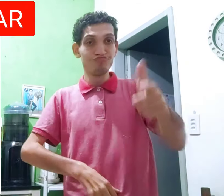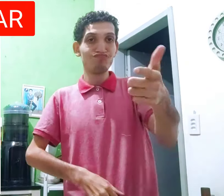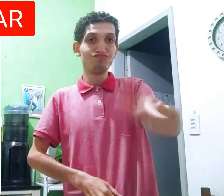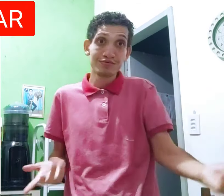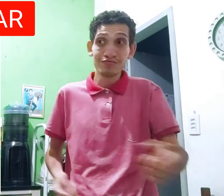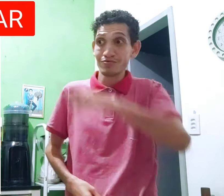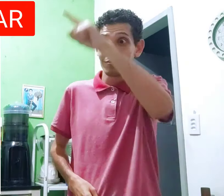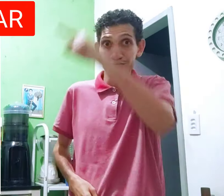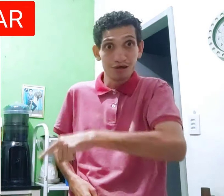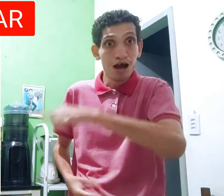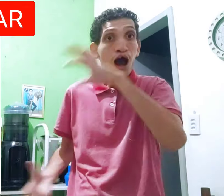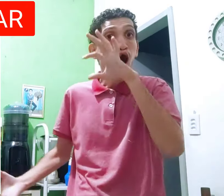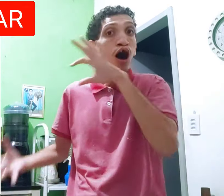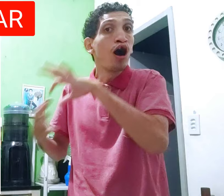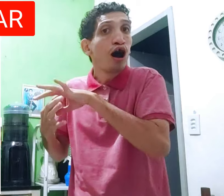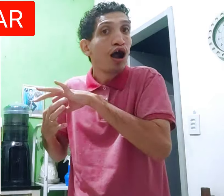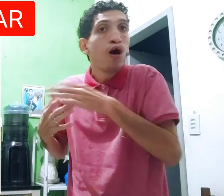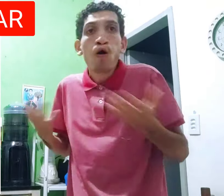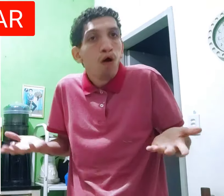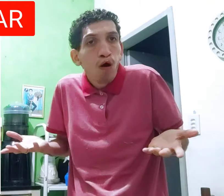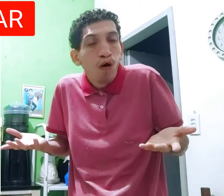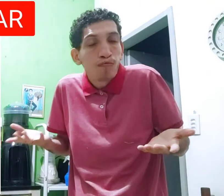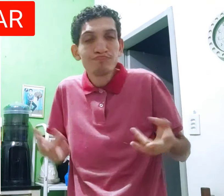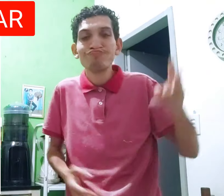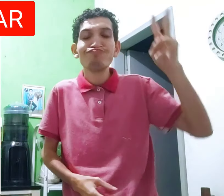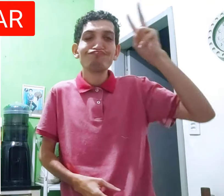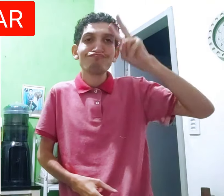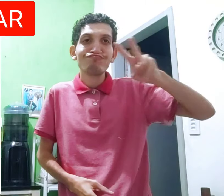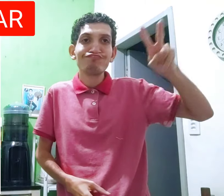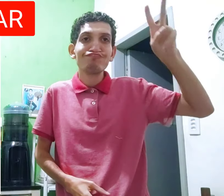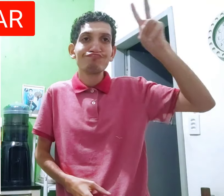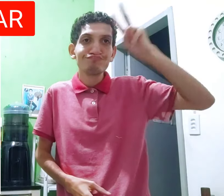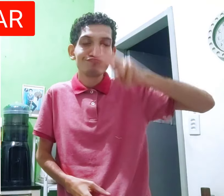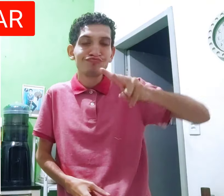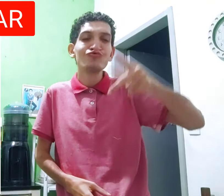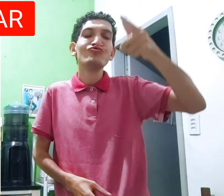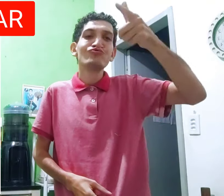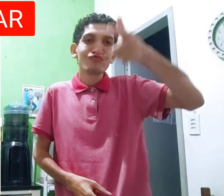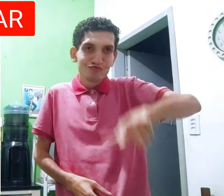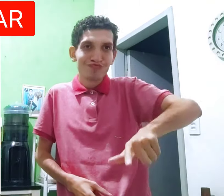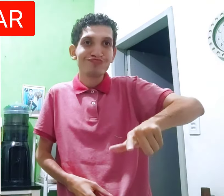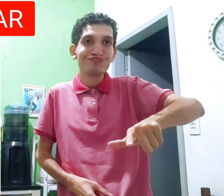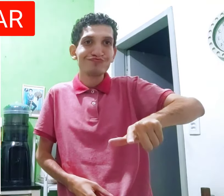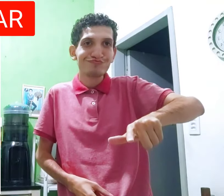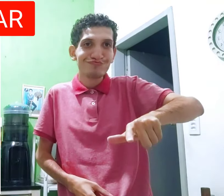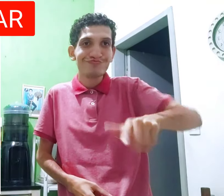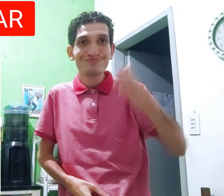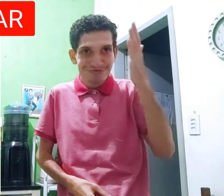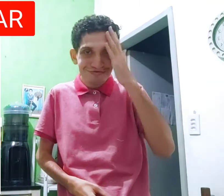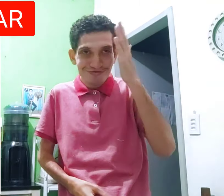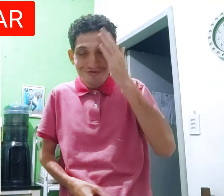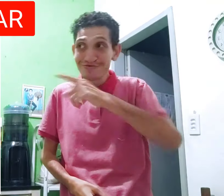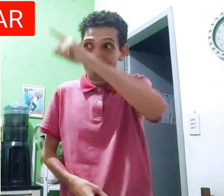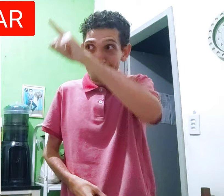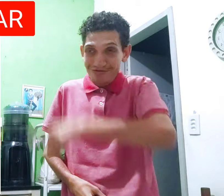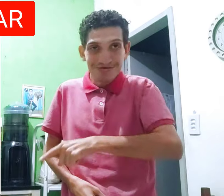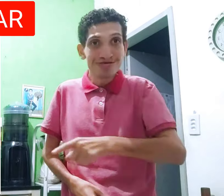E a movimentação é fazendo assim, ó. Então, tudo isso conectado e assim, ó. Lembrar de